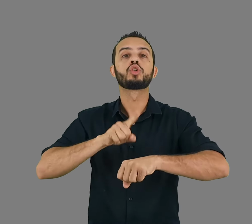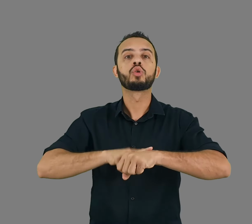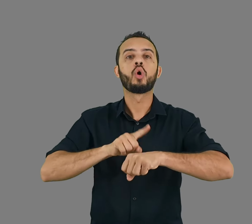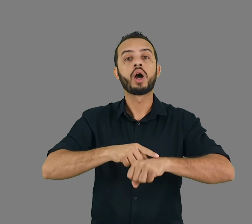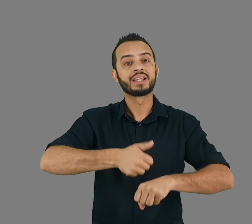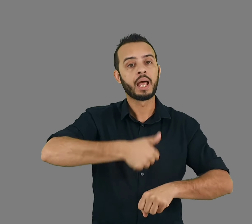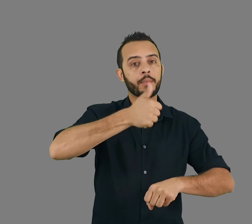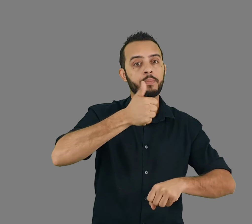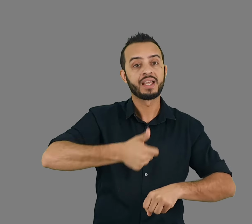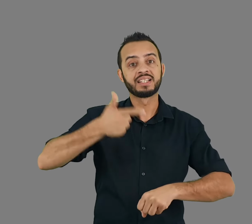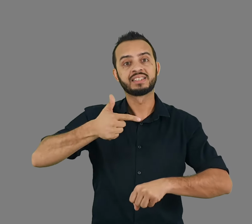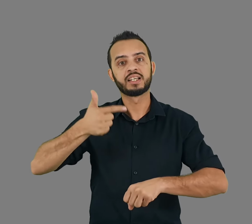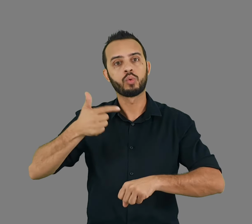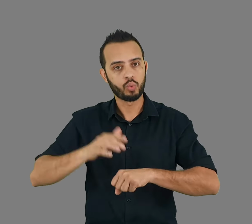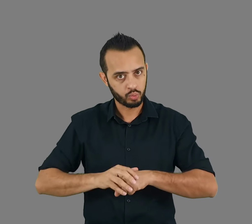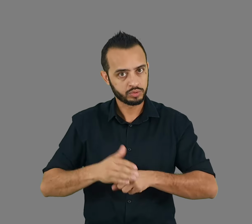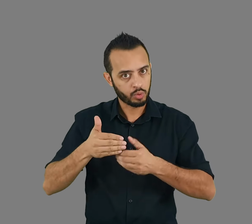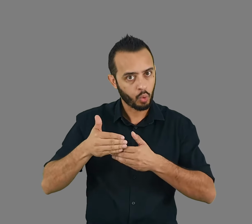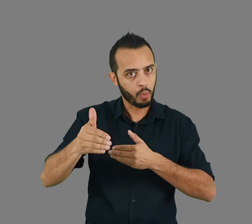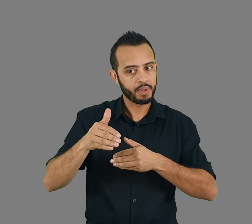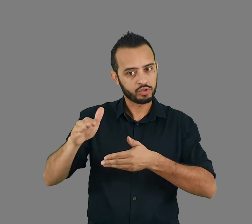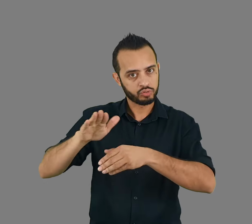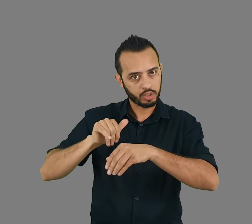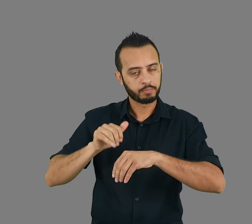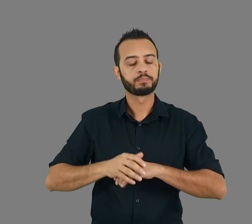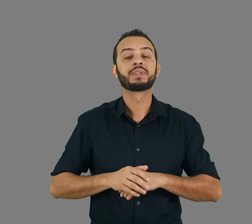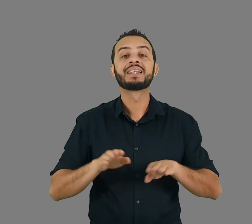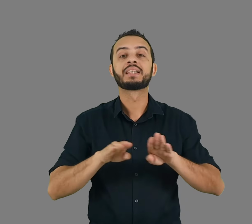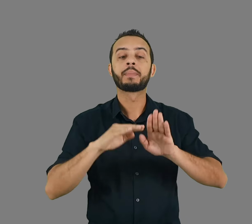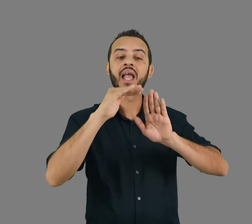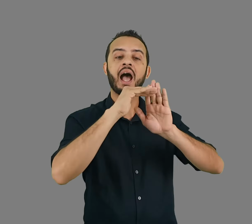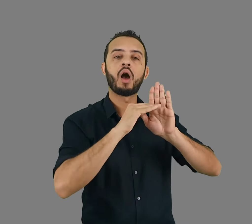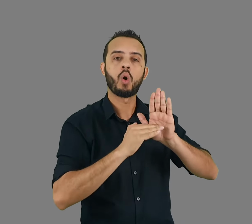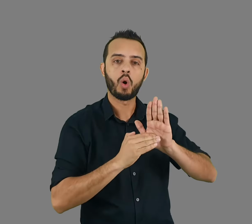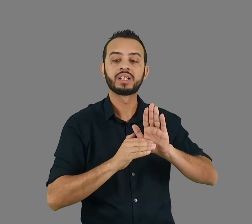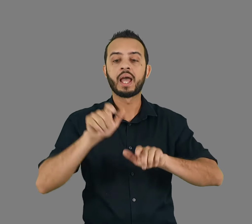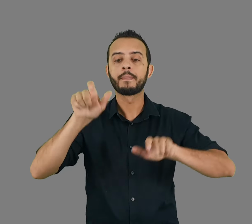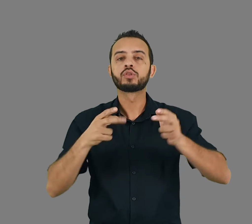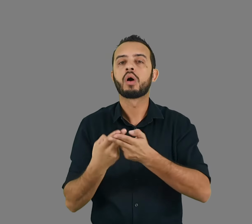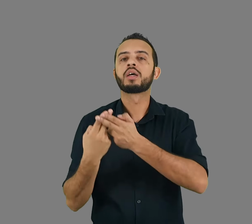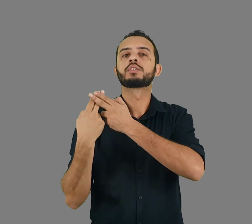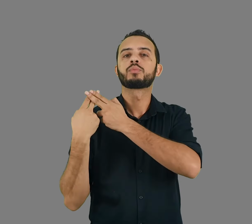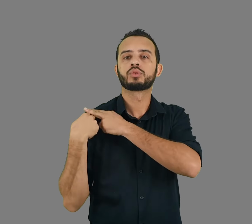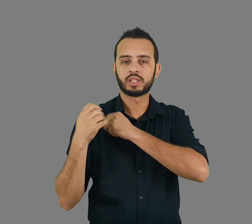segunda chamada, ordem do dia e o nome de quem a convocou. Parágrafo 2º.